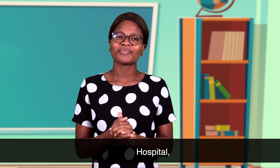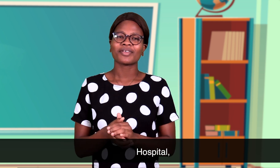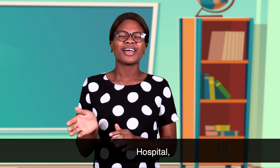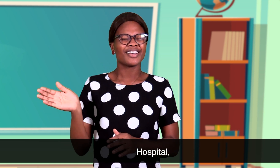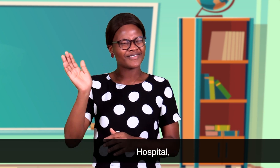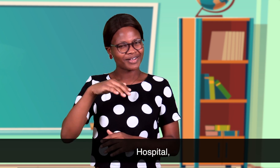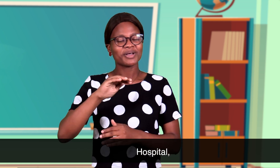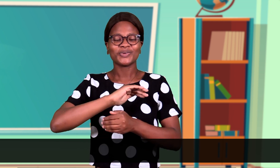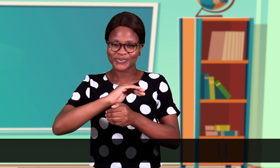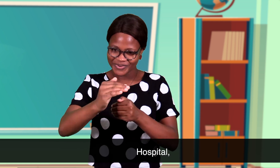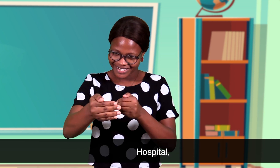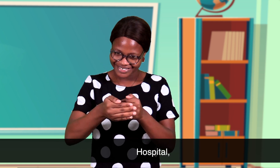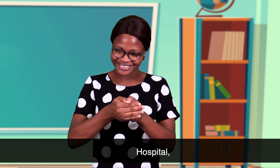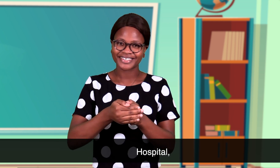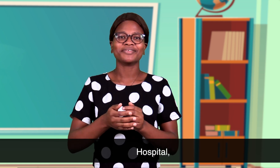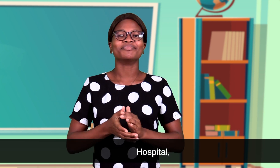Hospital.